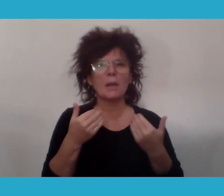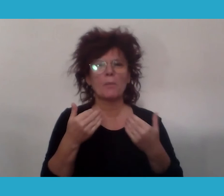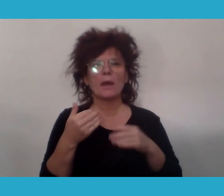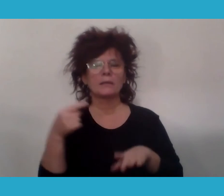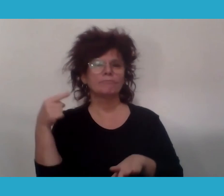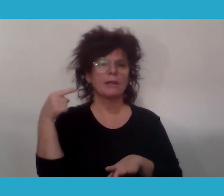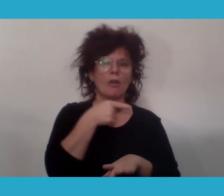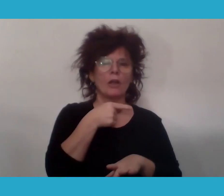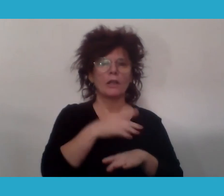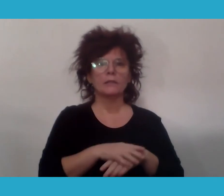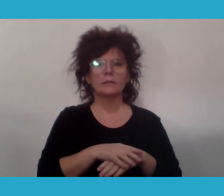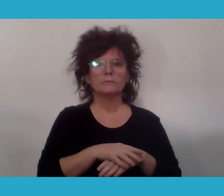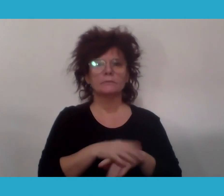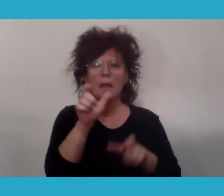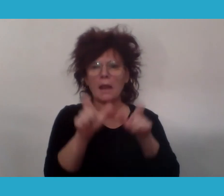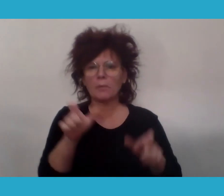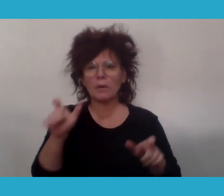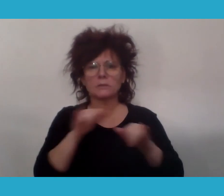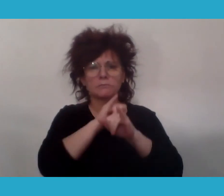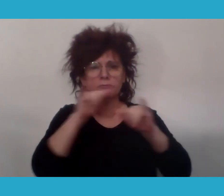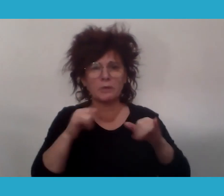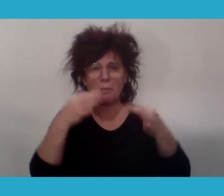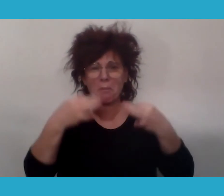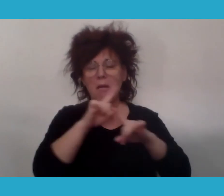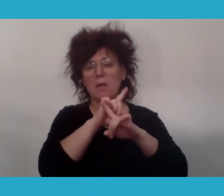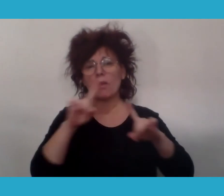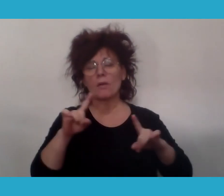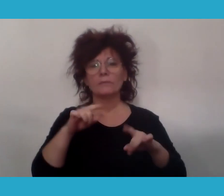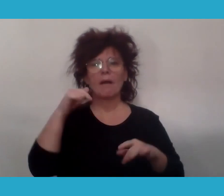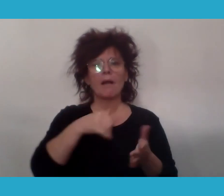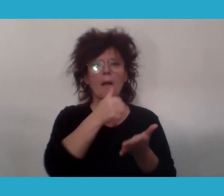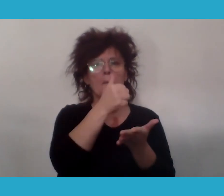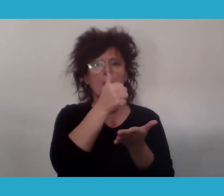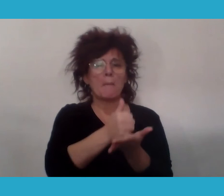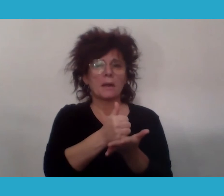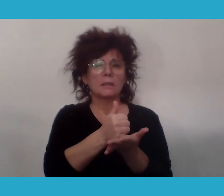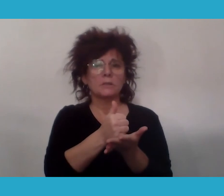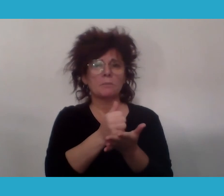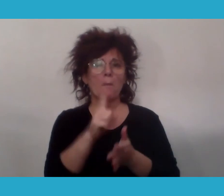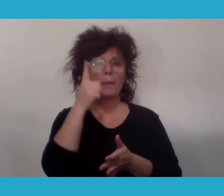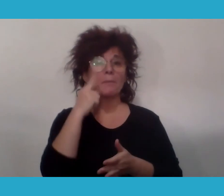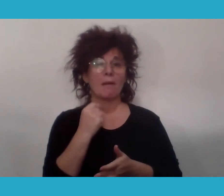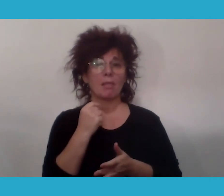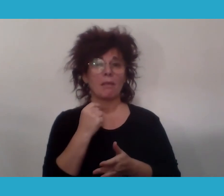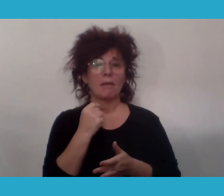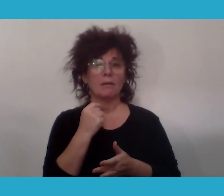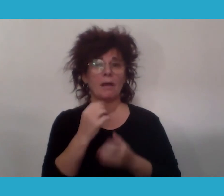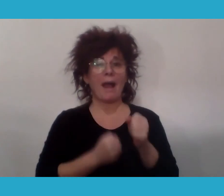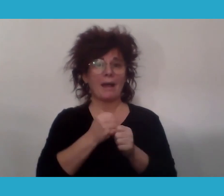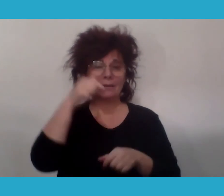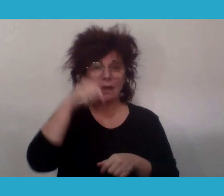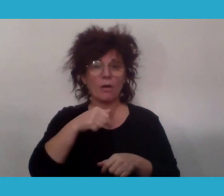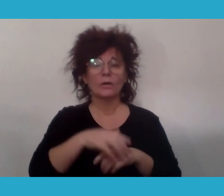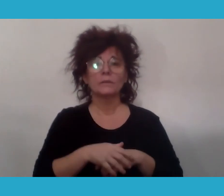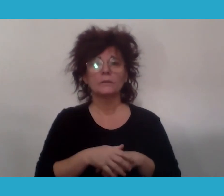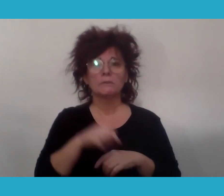oeste. Sigue expresando que la población no fue informada debidamente. Relata que ha participado de esta audiencia desde el primer día y destaca que el